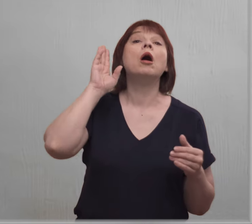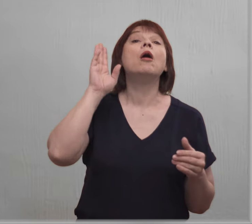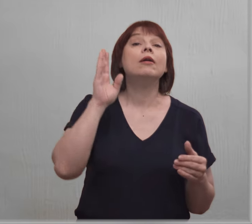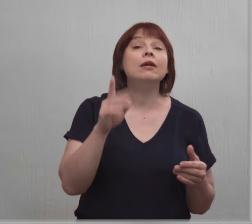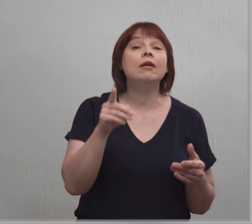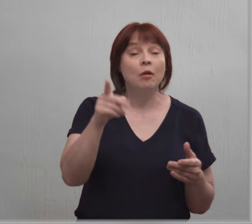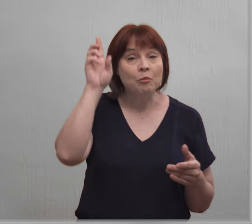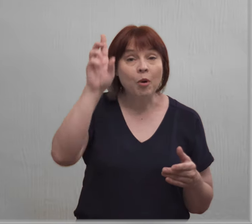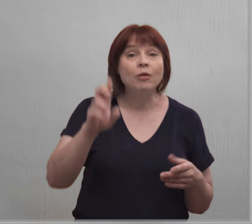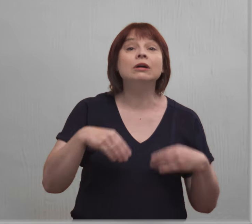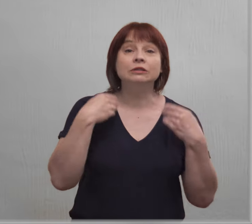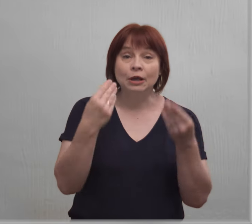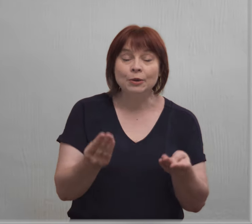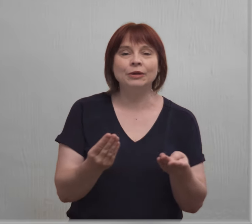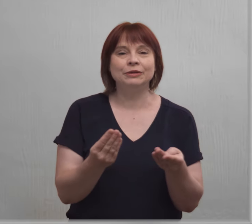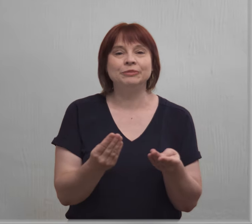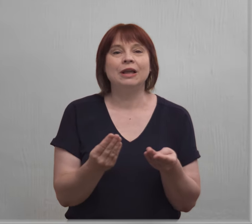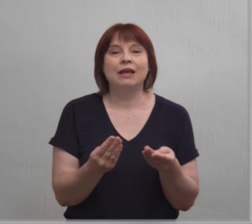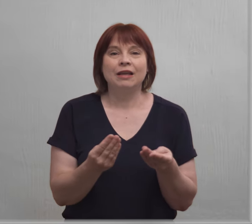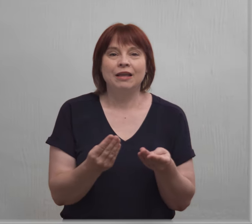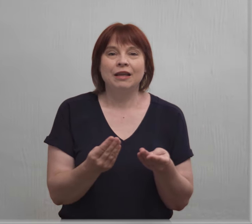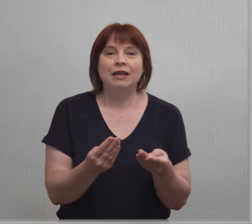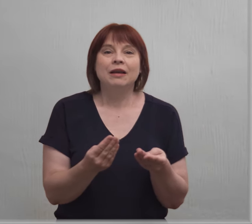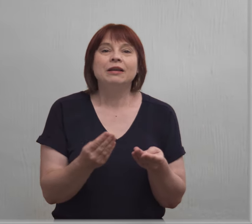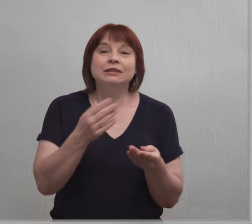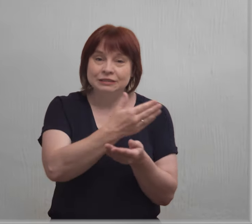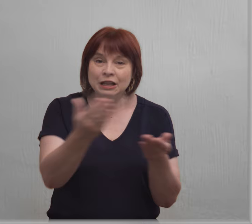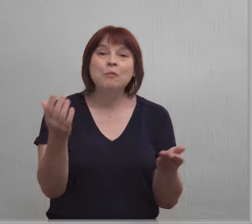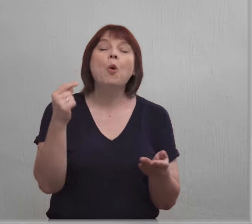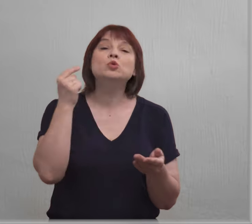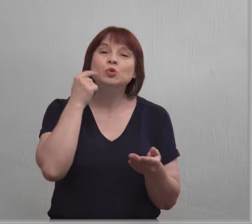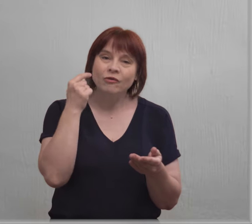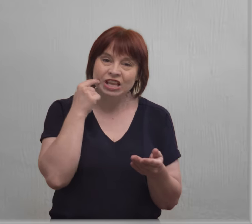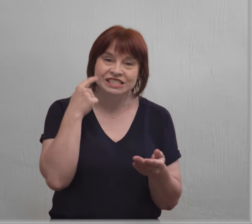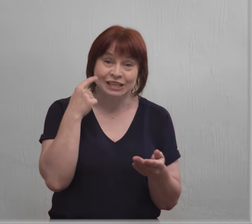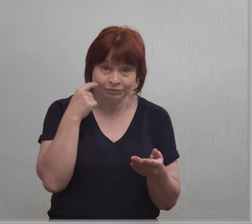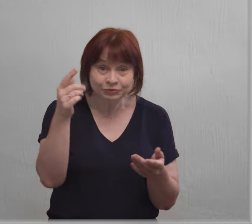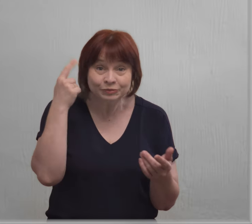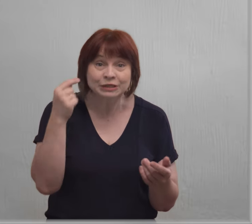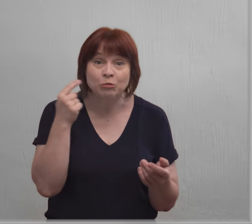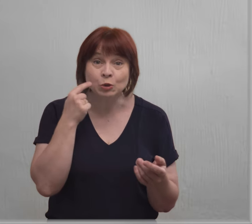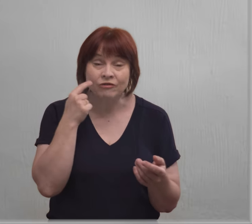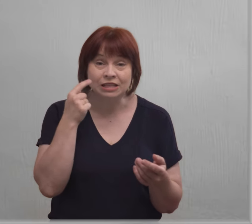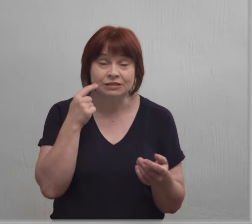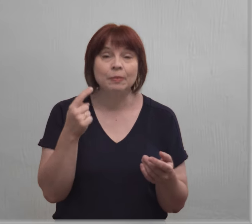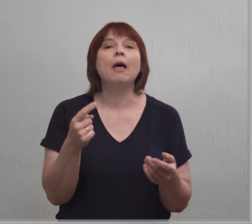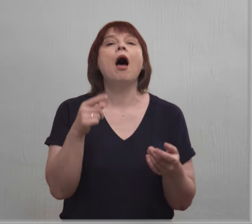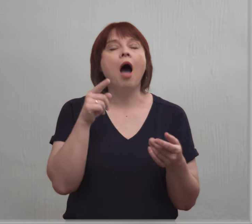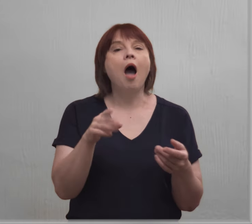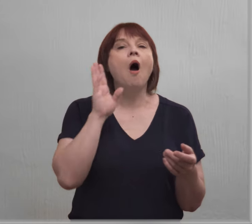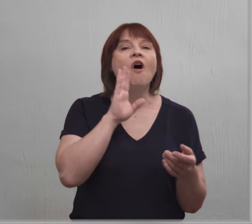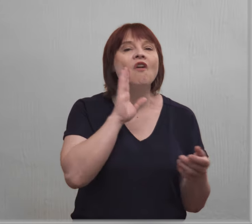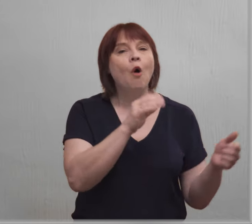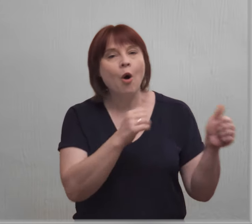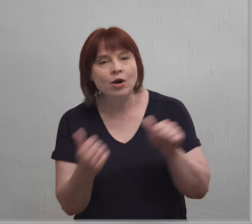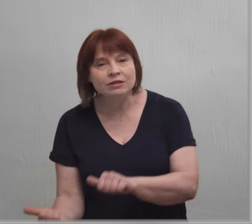Бог использует общение с нами через нашу совесть. Слово Божие сказано, так сказано, что крещение есть не плотской